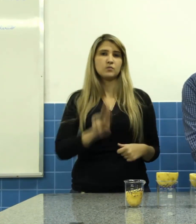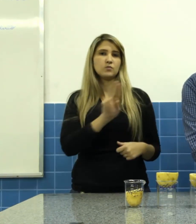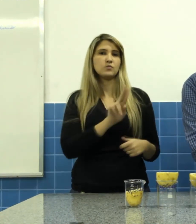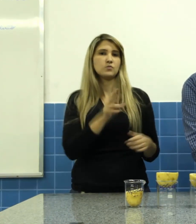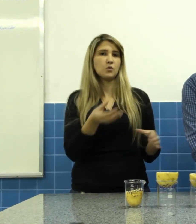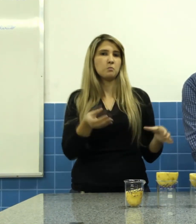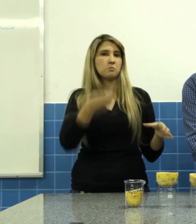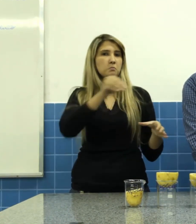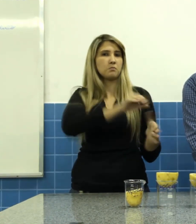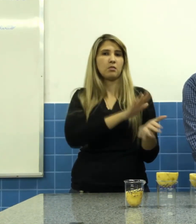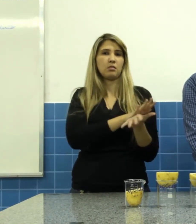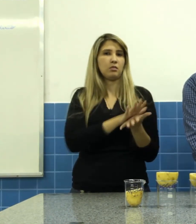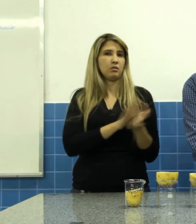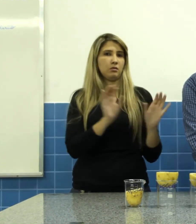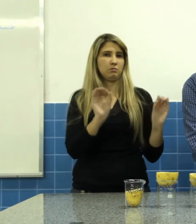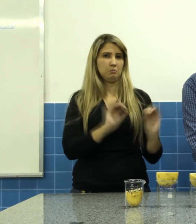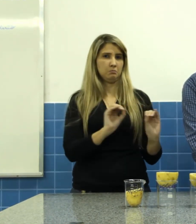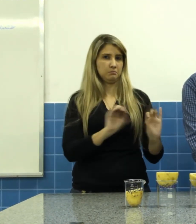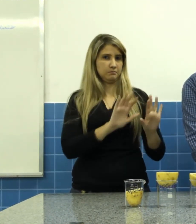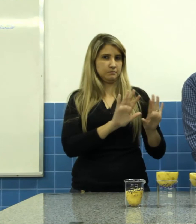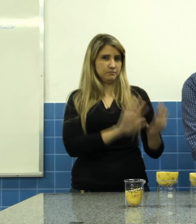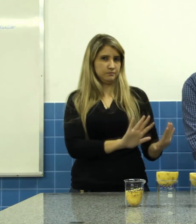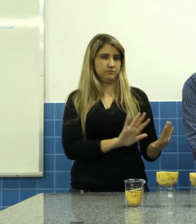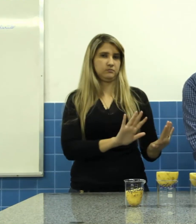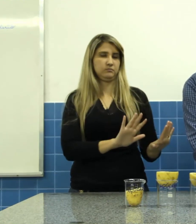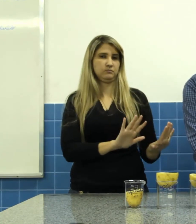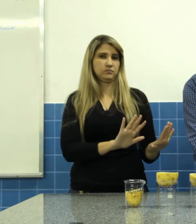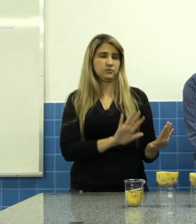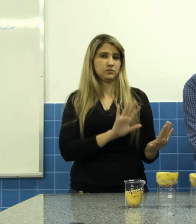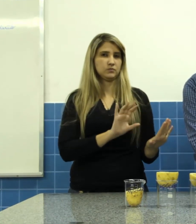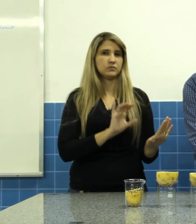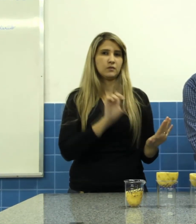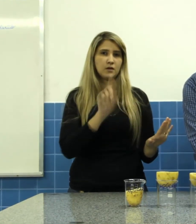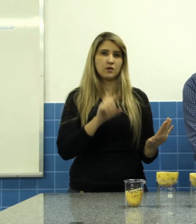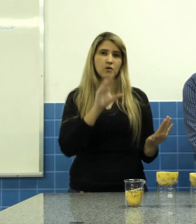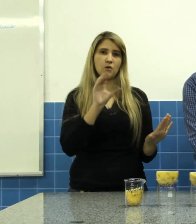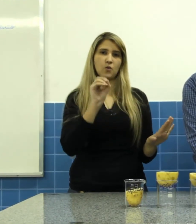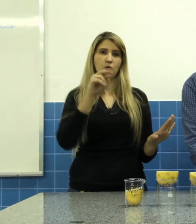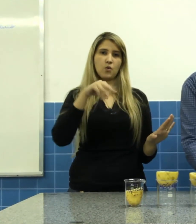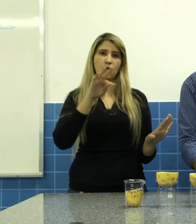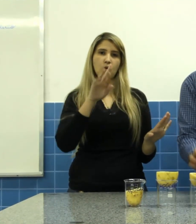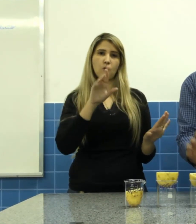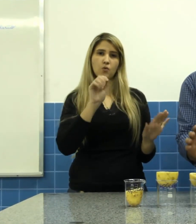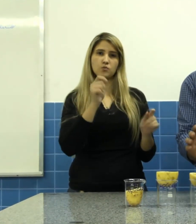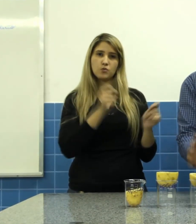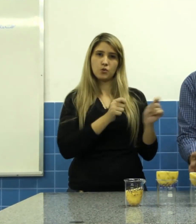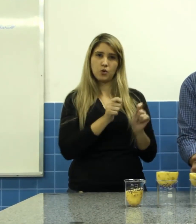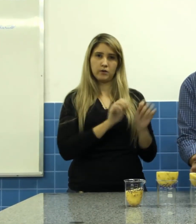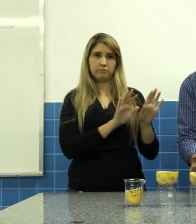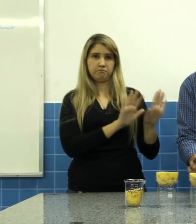não adicionamos nenhum soluto nesta cavidade. Será o nosso controle.